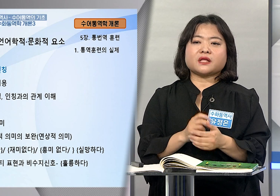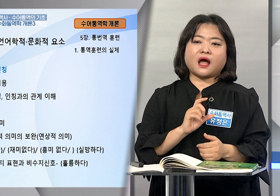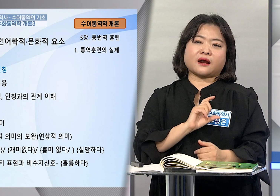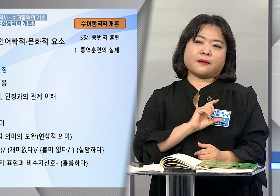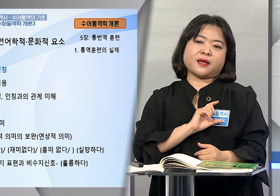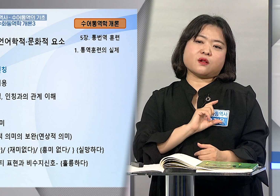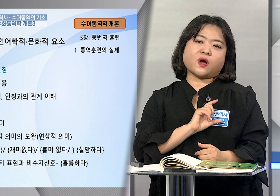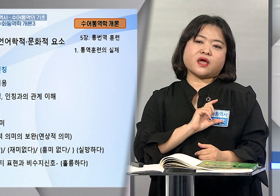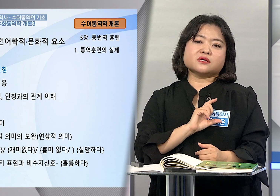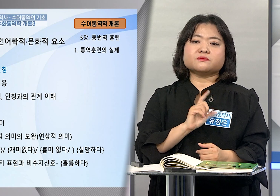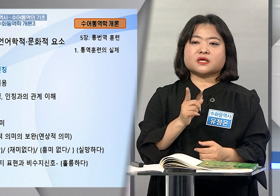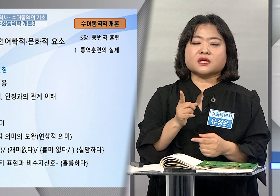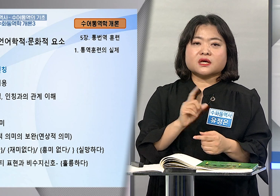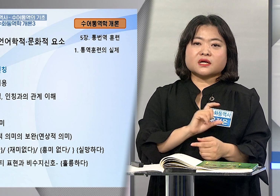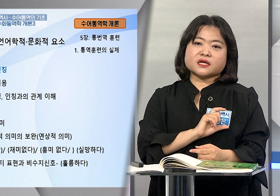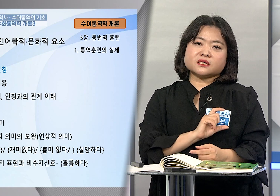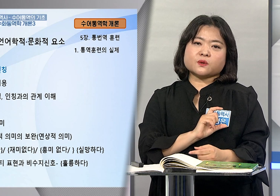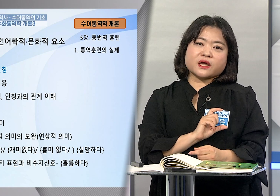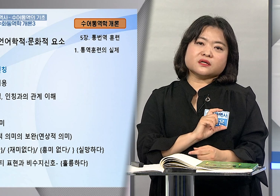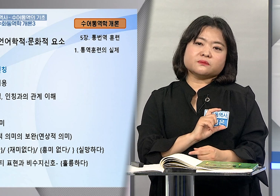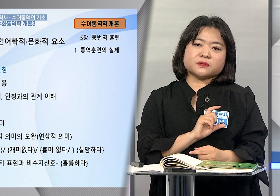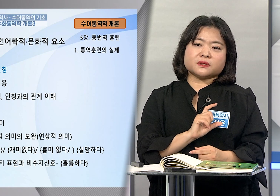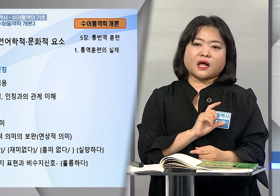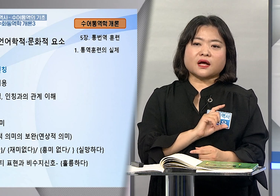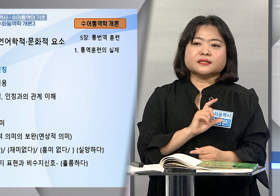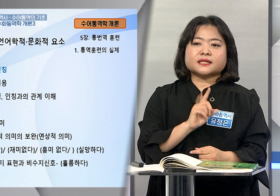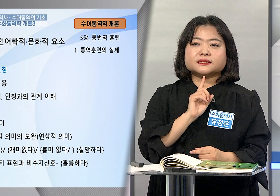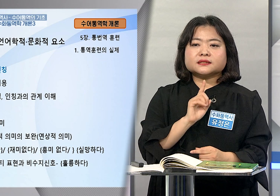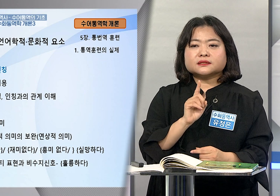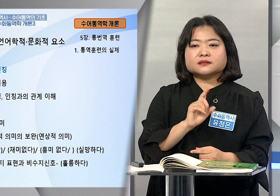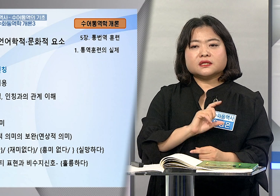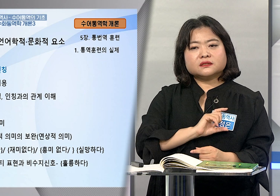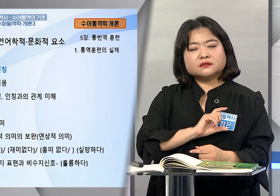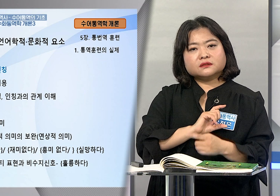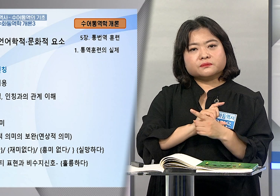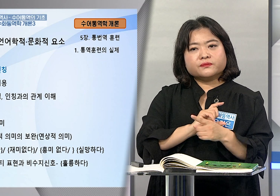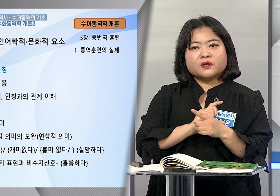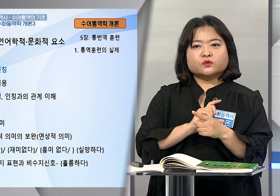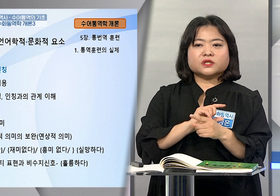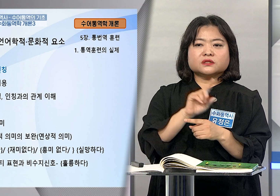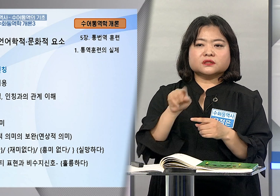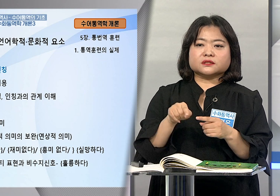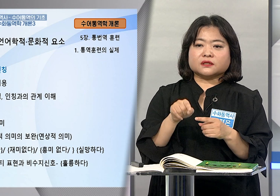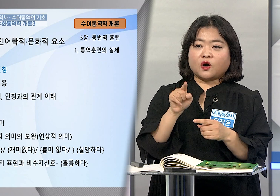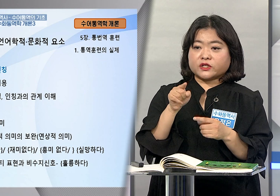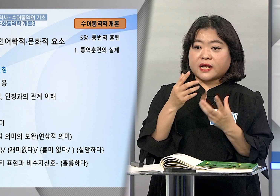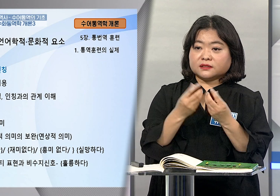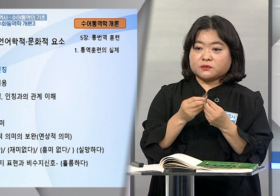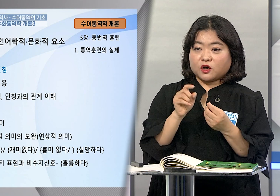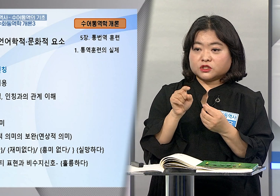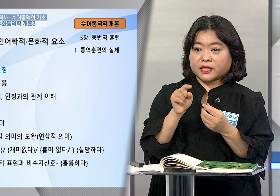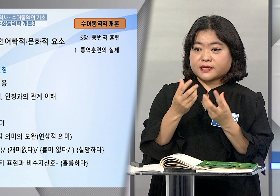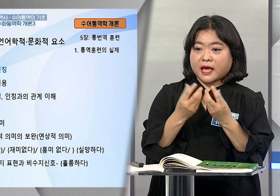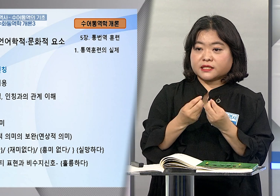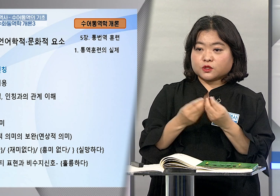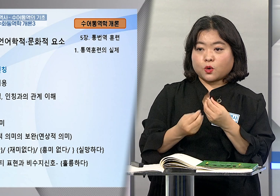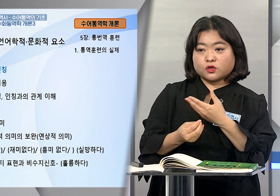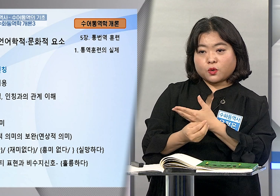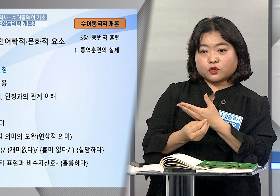선택입니다. 라벨과의 의미, 그러니까 이름과의 의미입니다. 사실은 이름, 우리는 예를 들면 제가 예시로 올려놓은 것